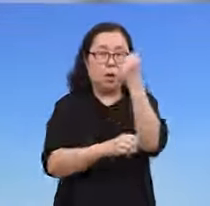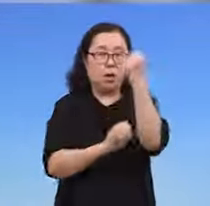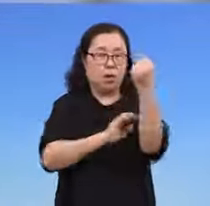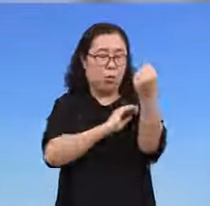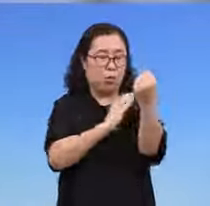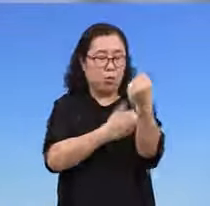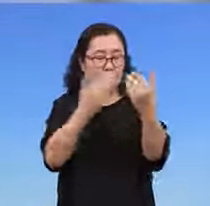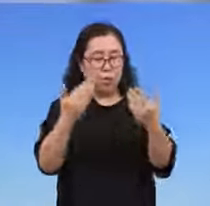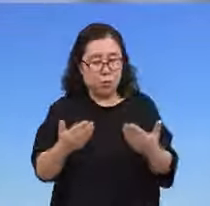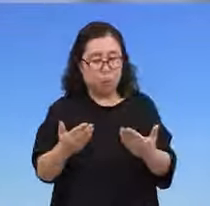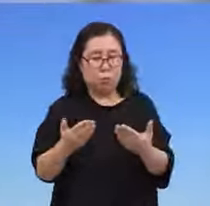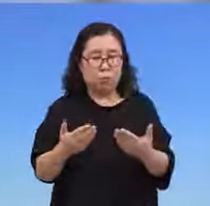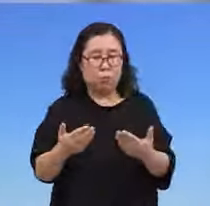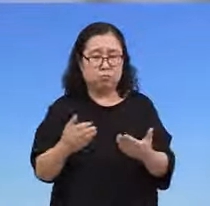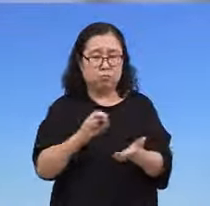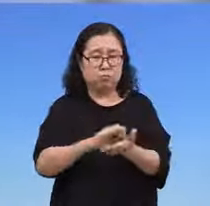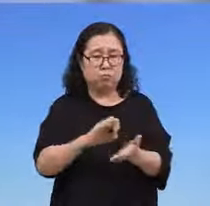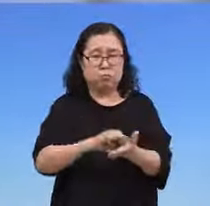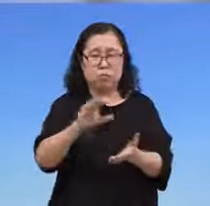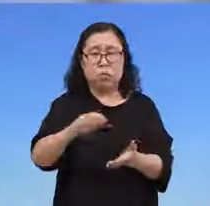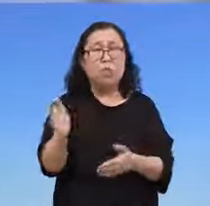어디다 쓰겠냐고요.